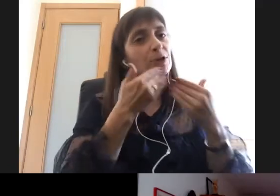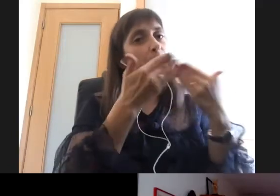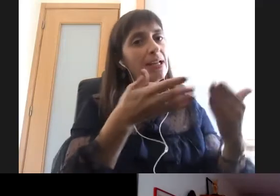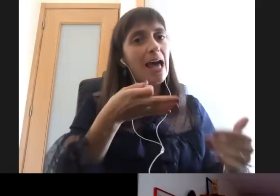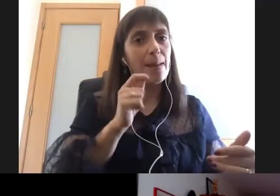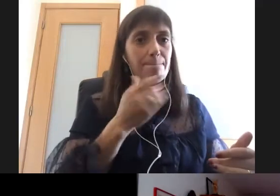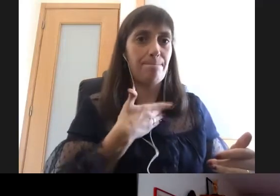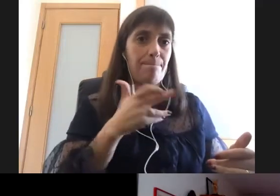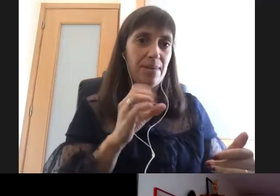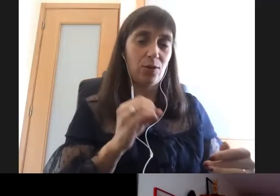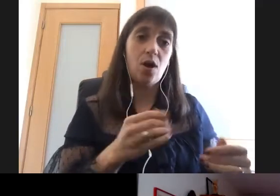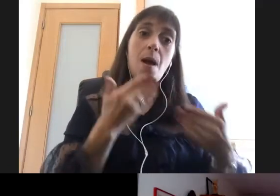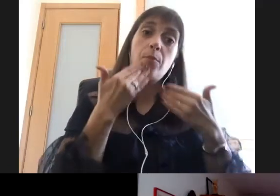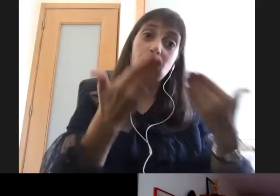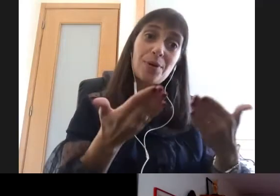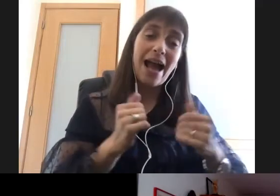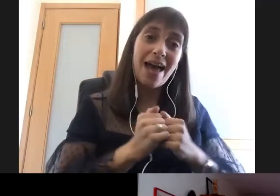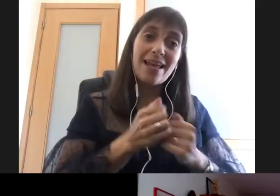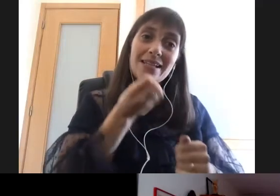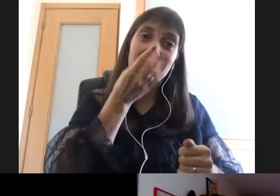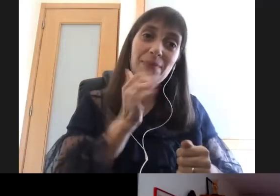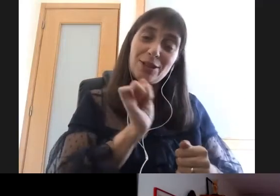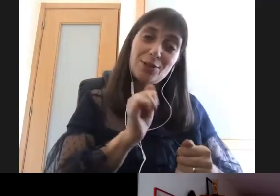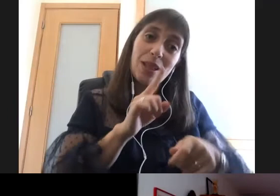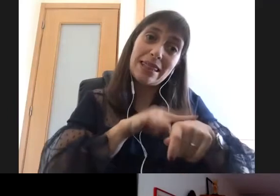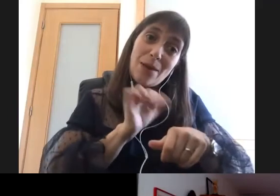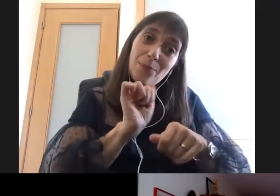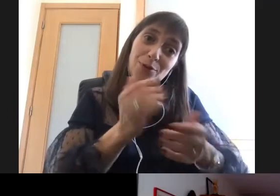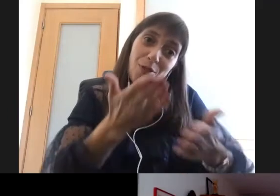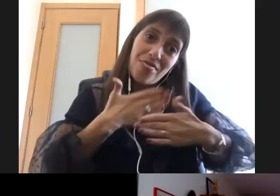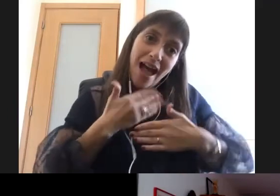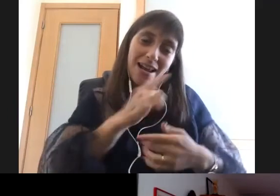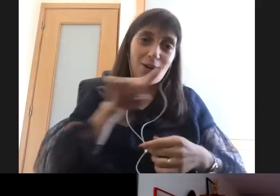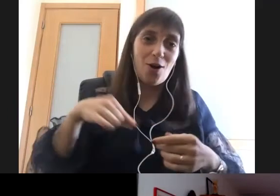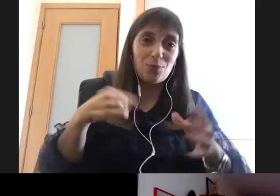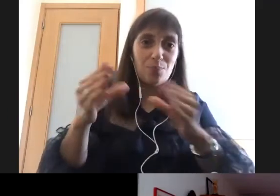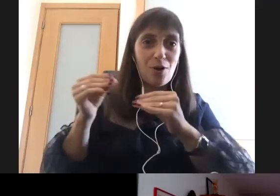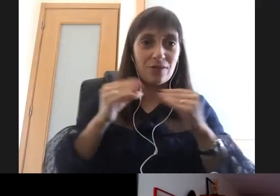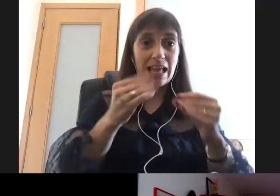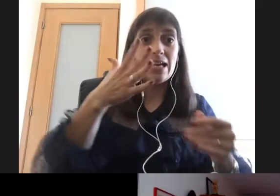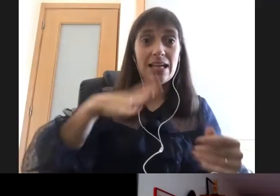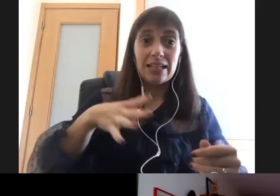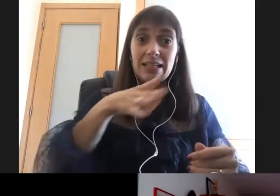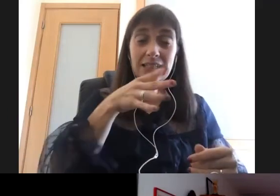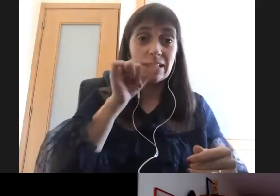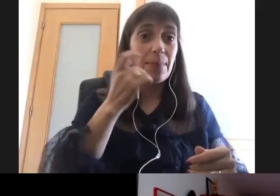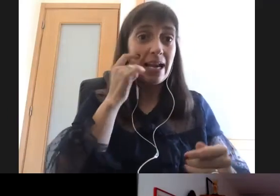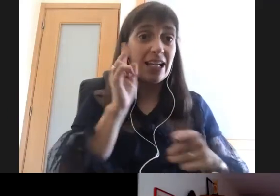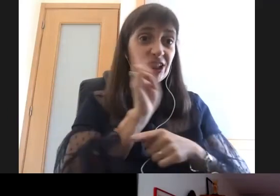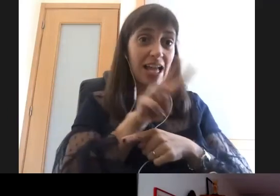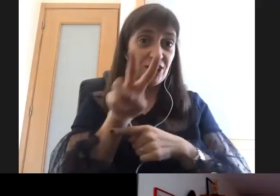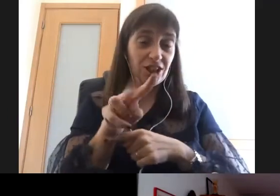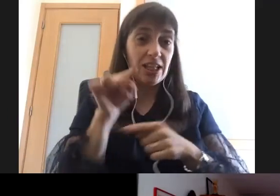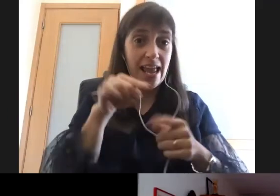generosidade de doar um pouco do seu tempo aqui para conversar conosco. Queria dizer para quem está a assistir a essa